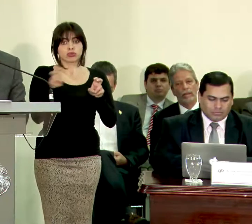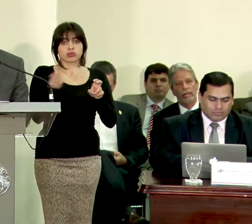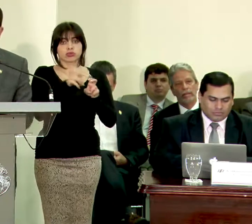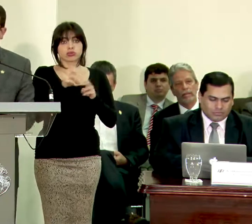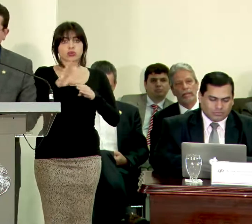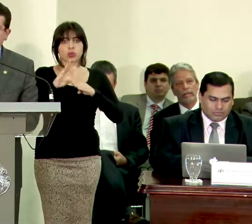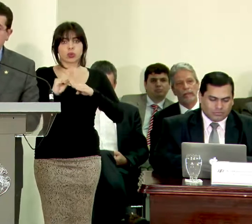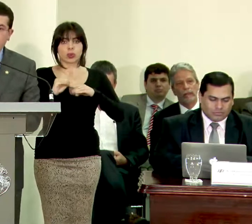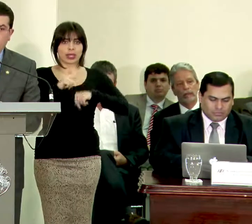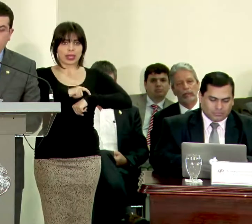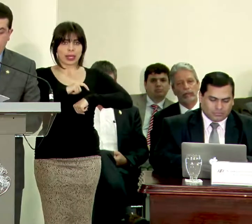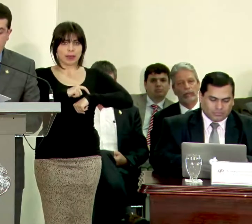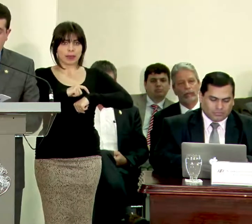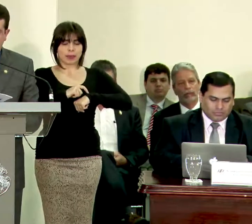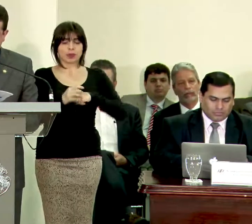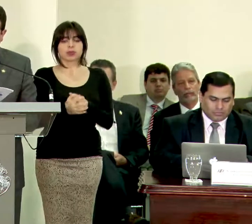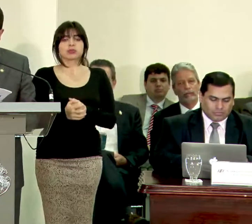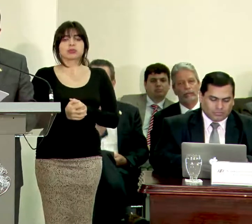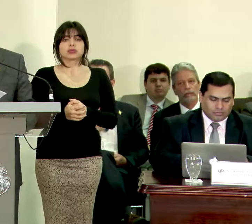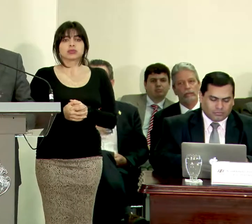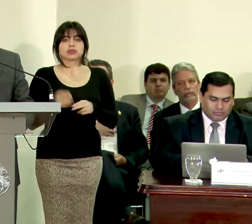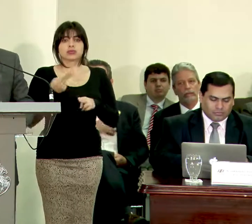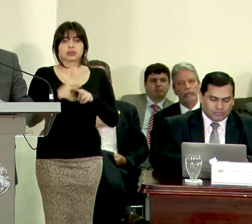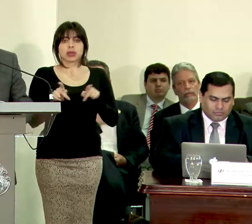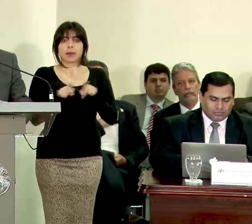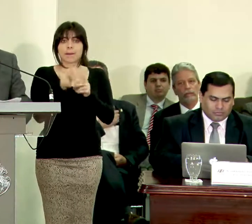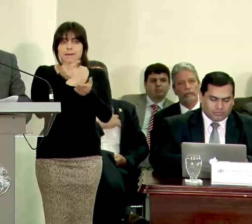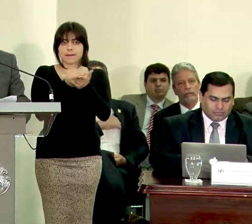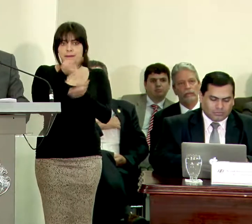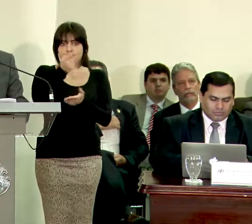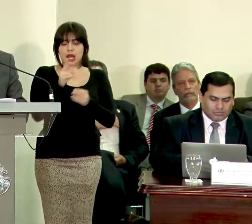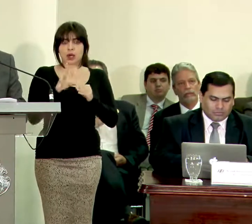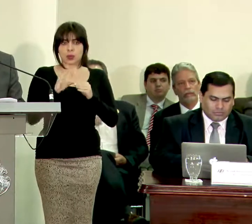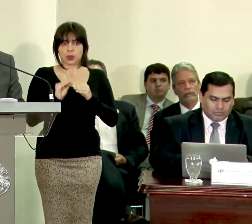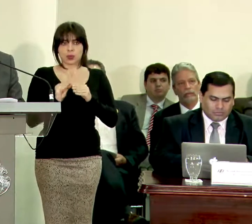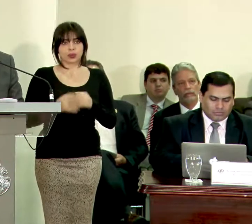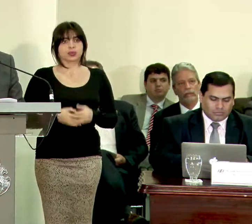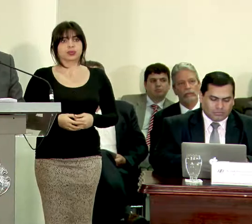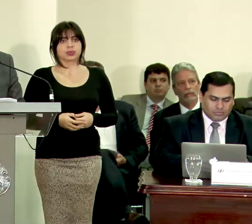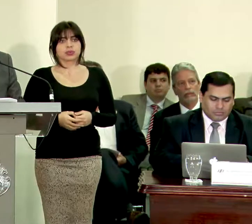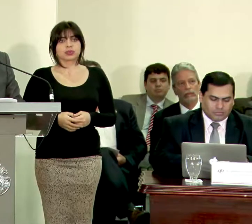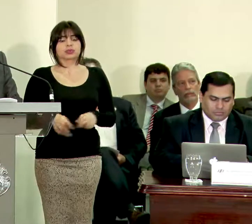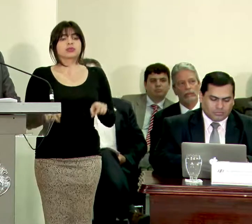reduzca en tiempo y en valor. Además,